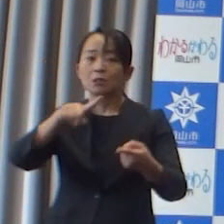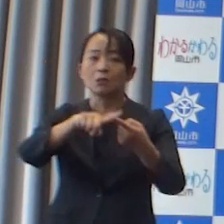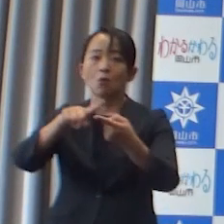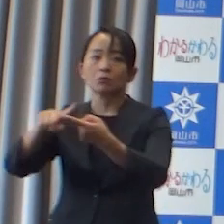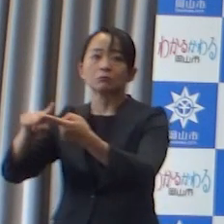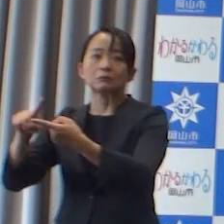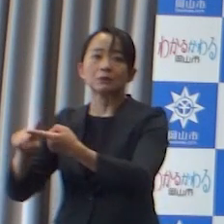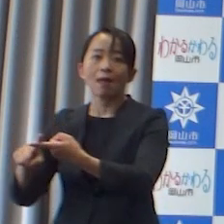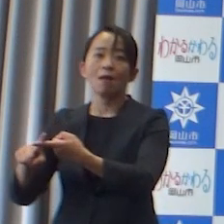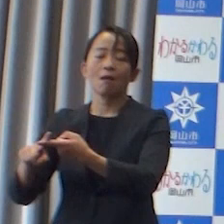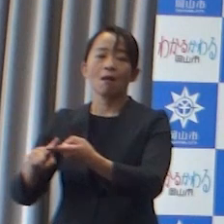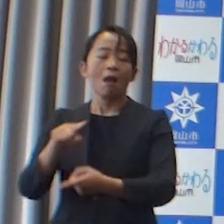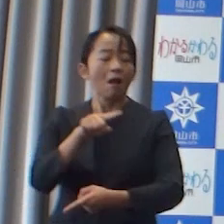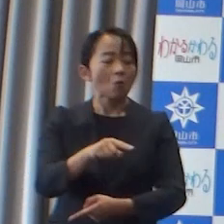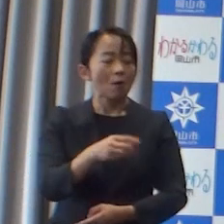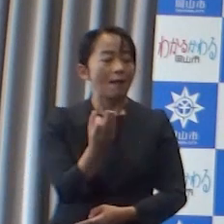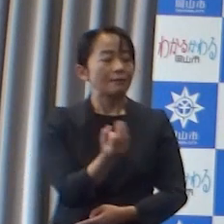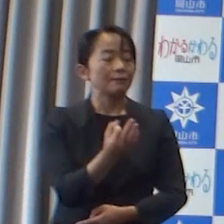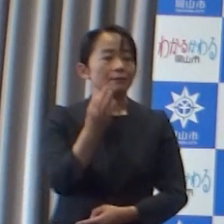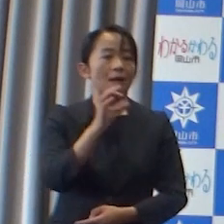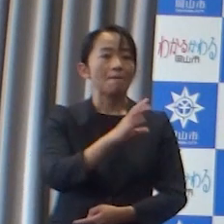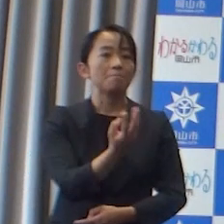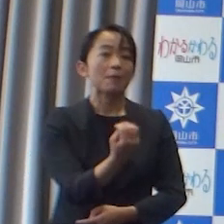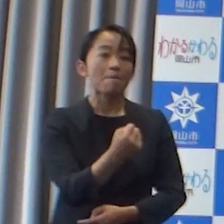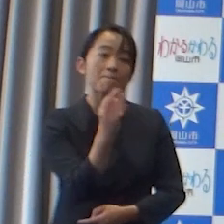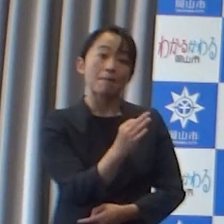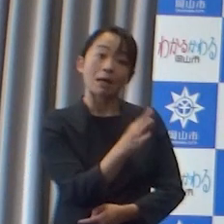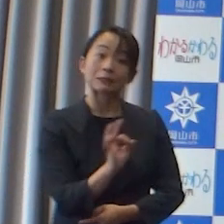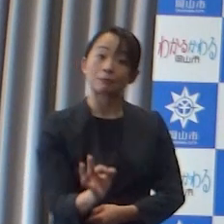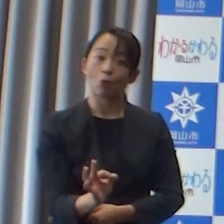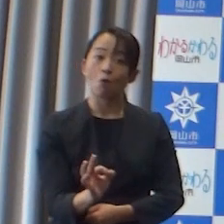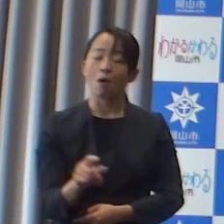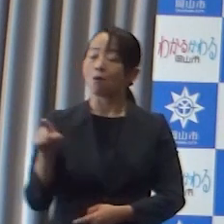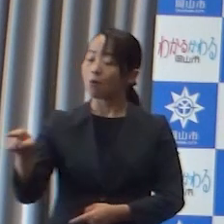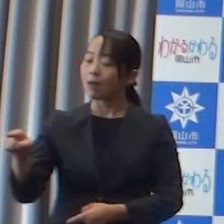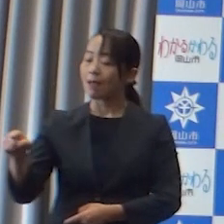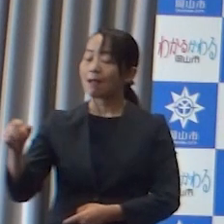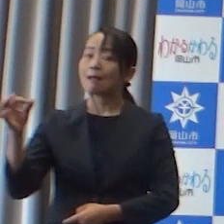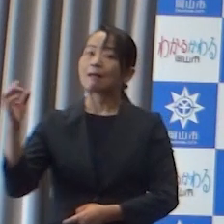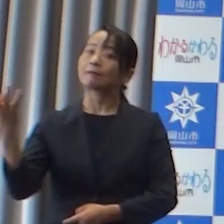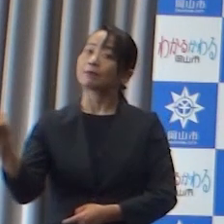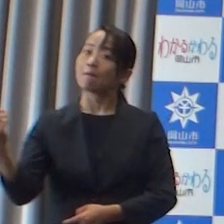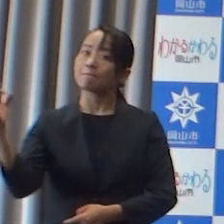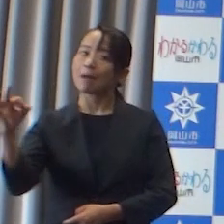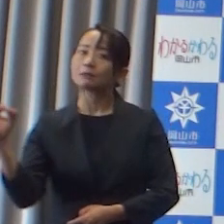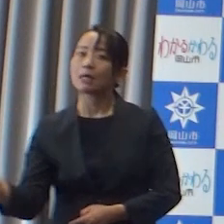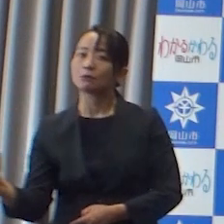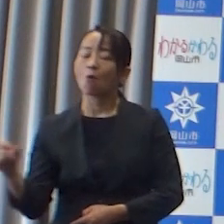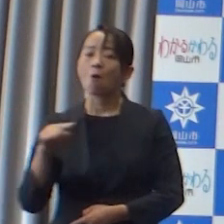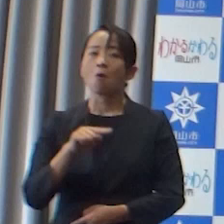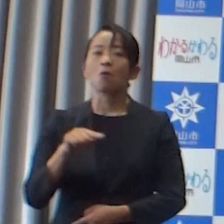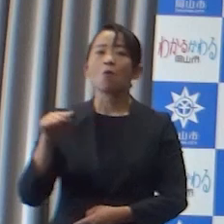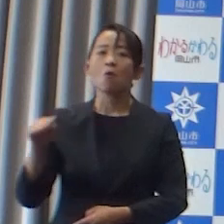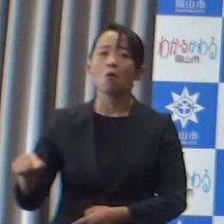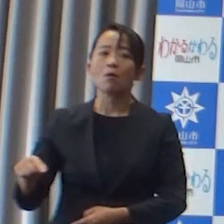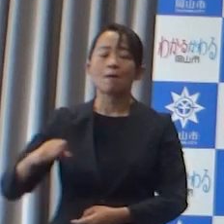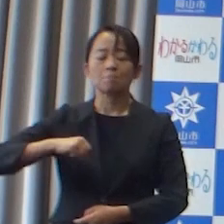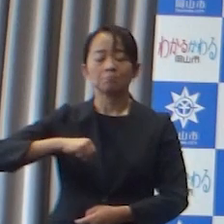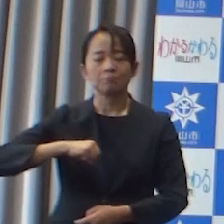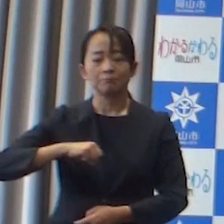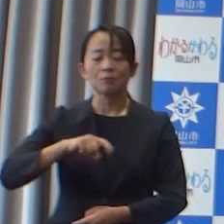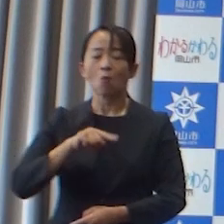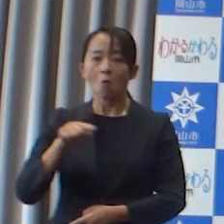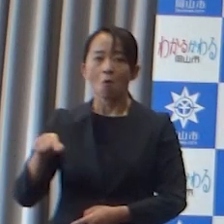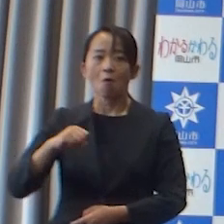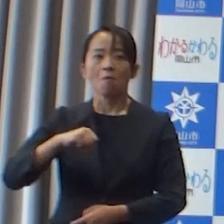でこれは何パーセントがいいということを決めていく、これを否定しているわけではない